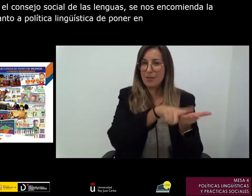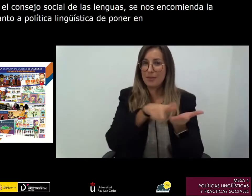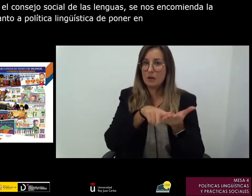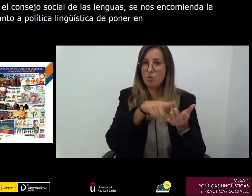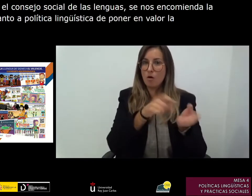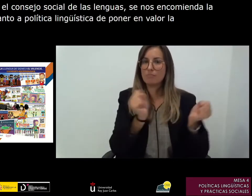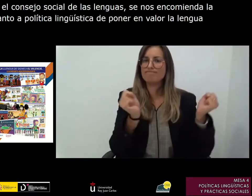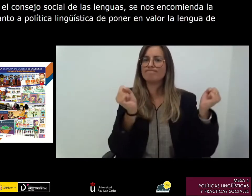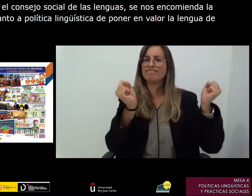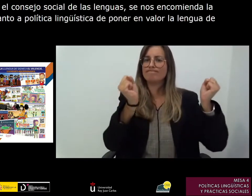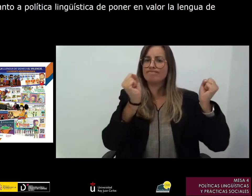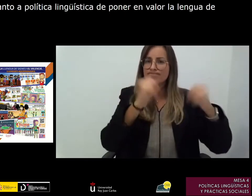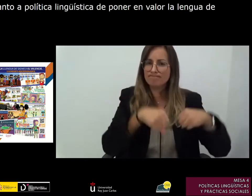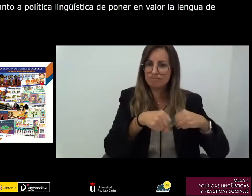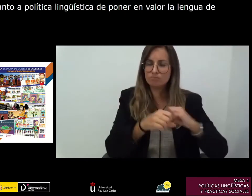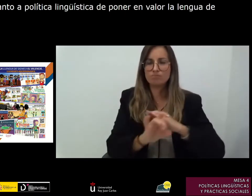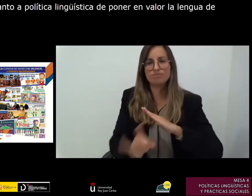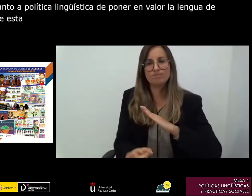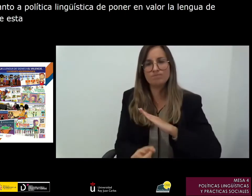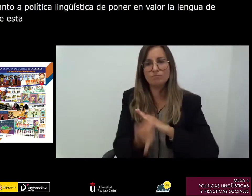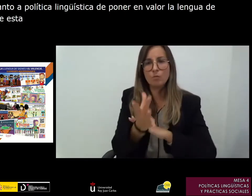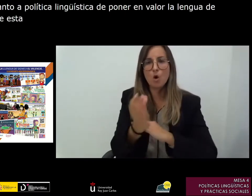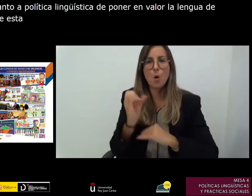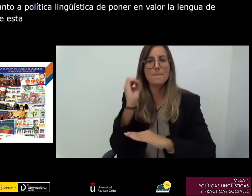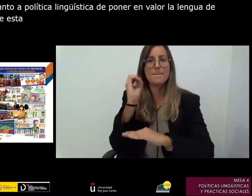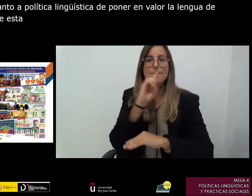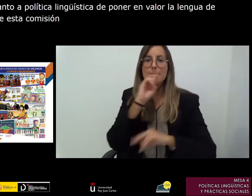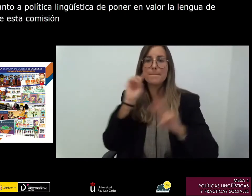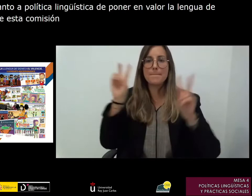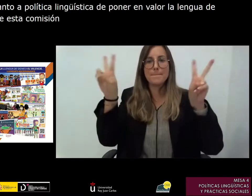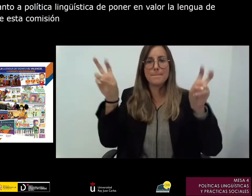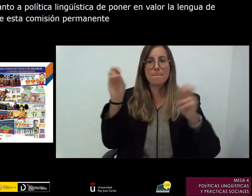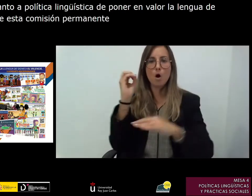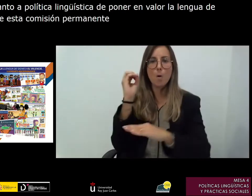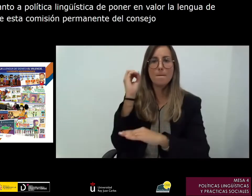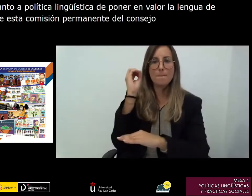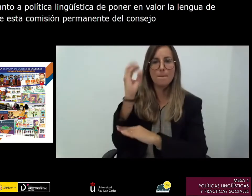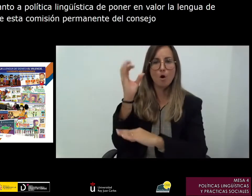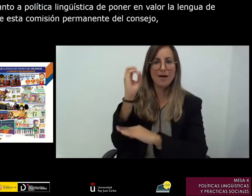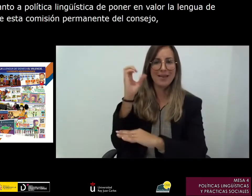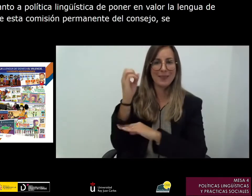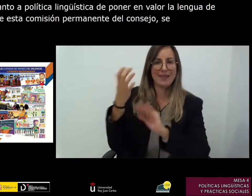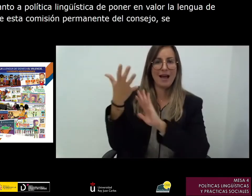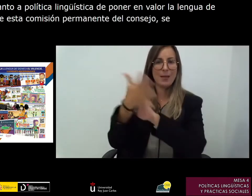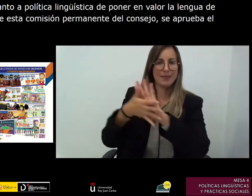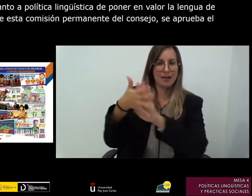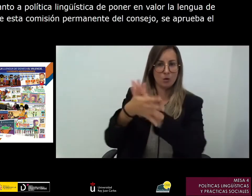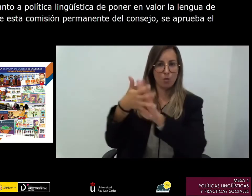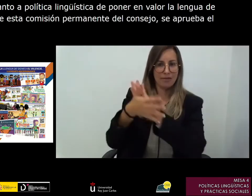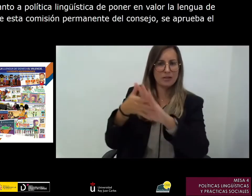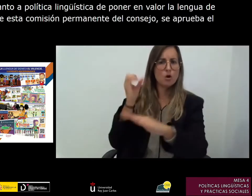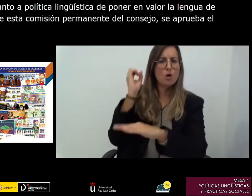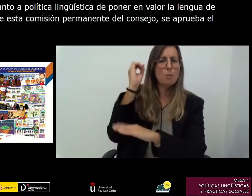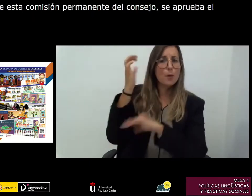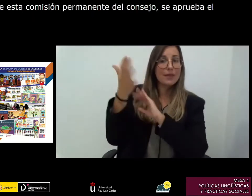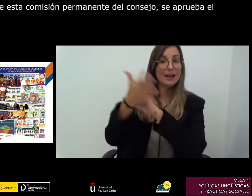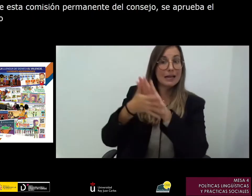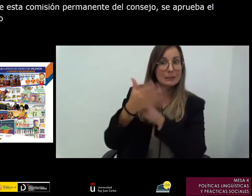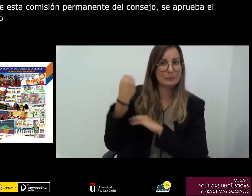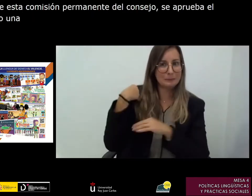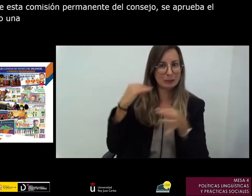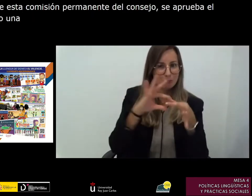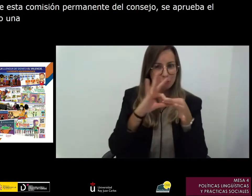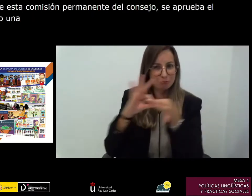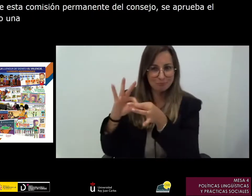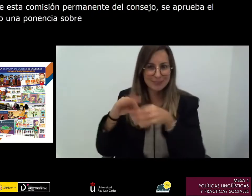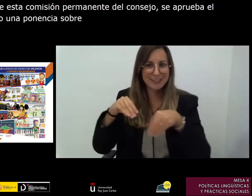signos. Desde esta comisión permanente del Consell de les Llengües se aprueba el llevar a cabo una ponencia